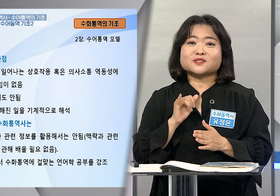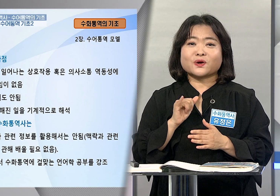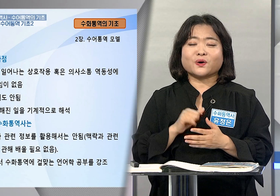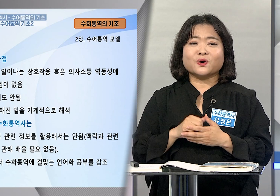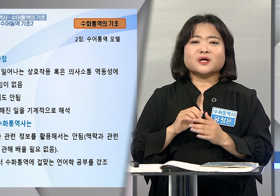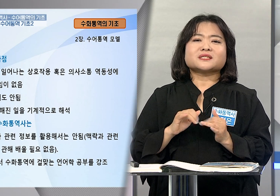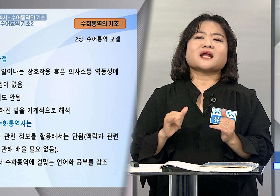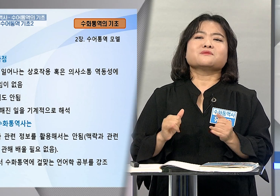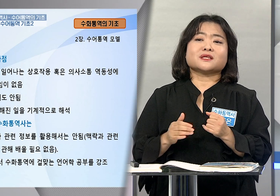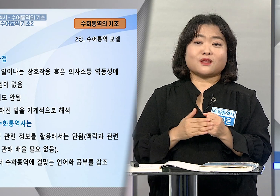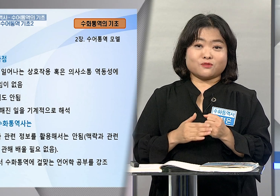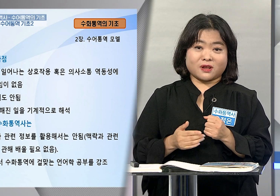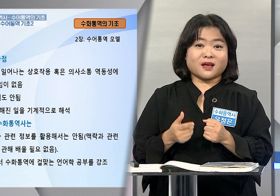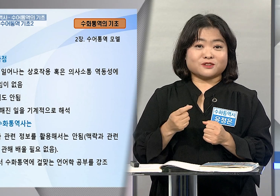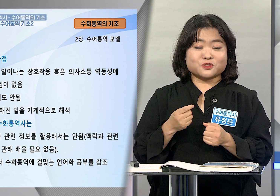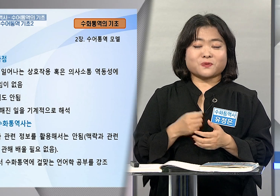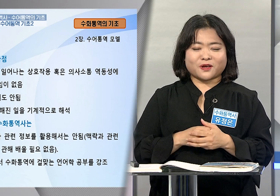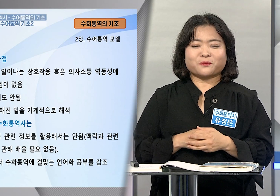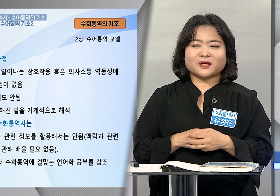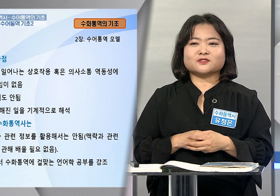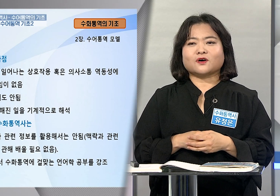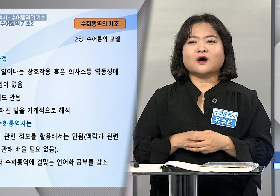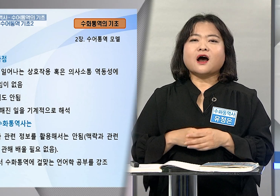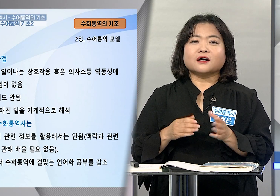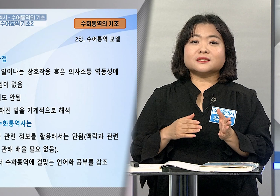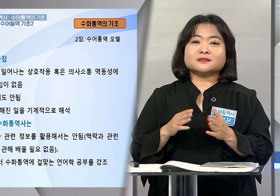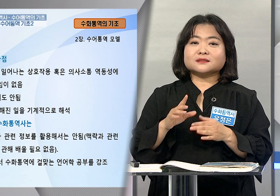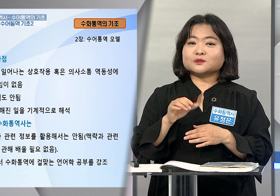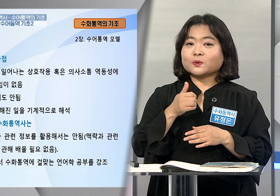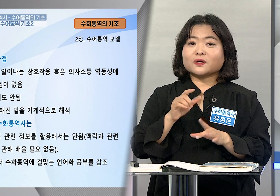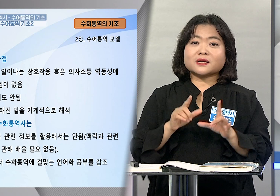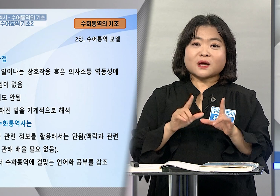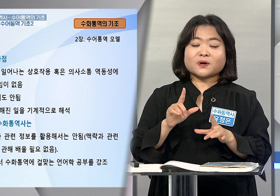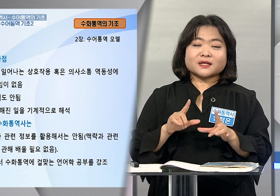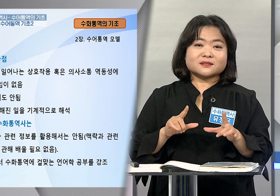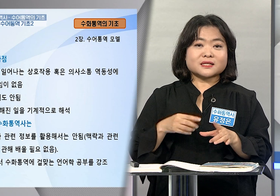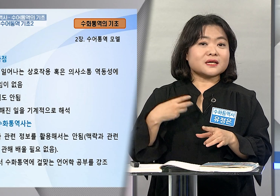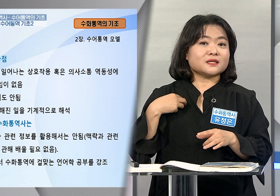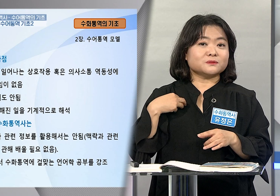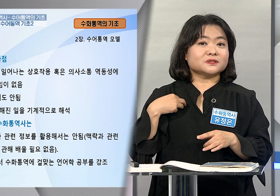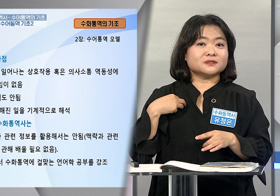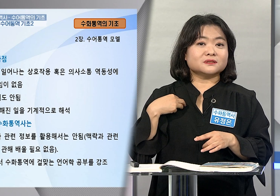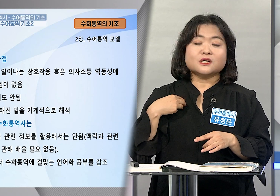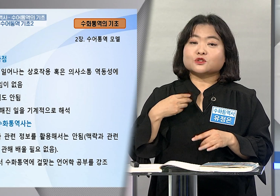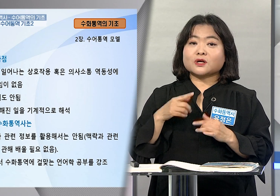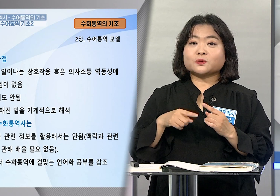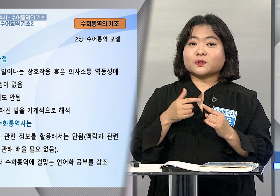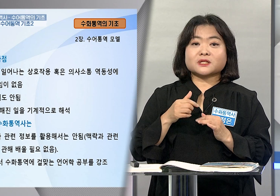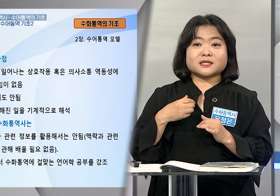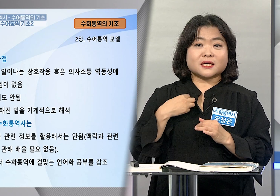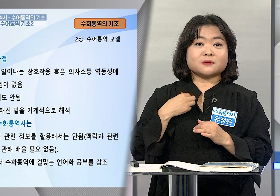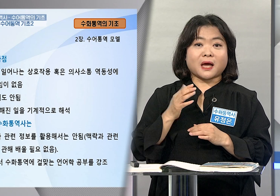있어요. 사람이기 때문에 그럴 수밖에 없겠죠. 어쨌든 통역의 상황에서의 책임은 수화통역사의 책임이